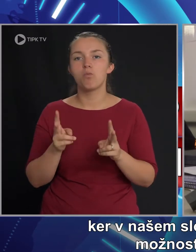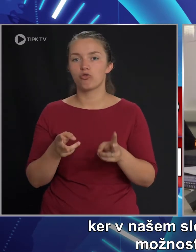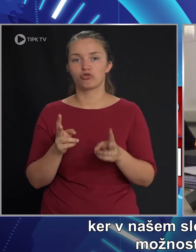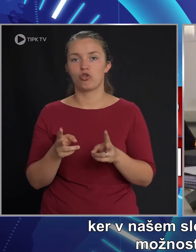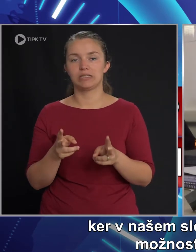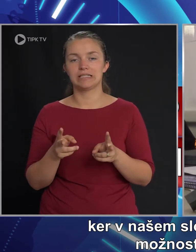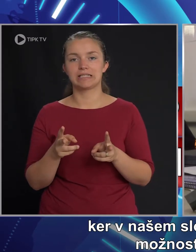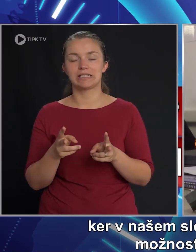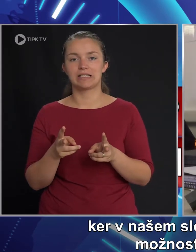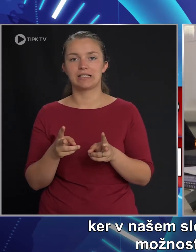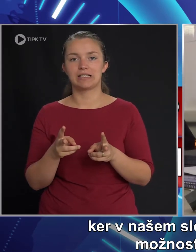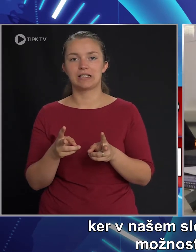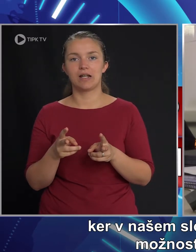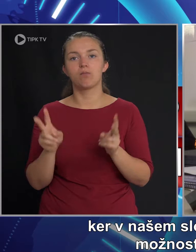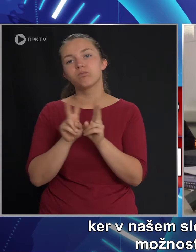nimamo možnosti